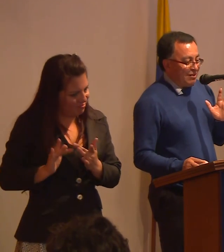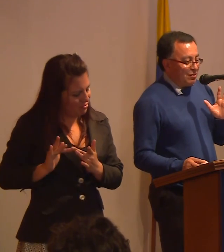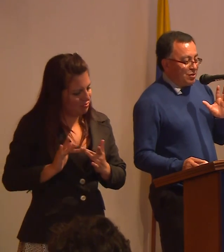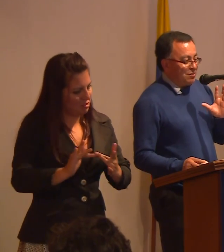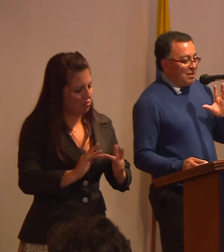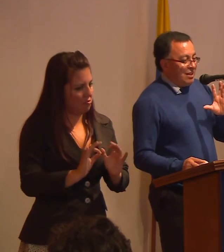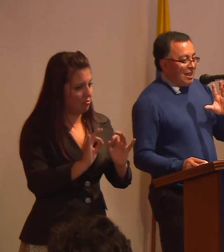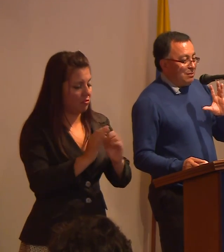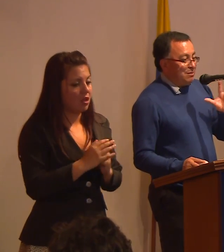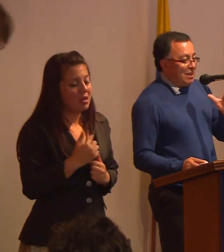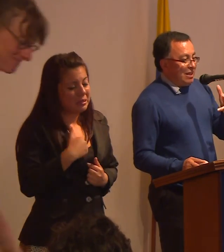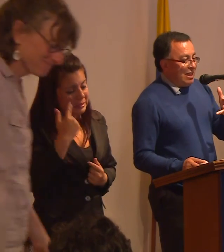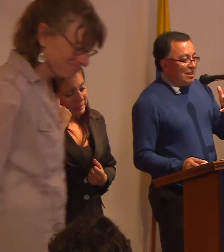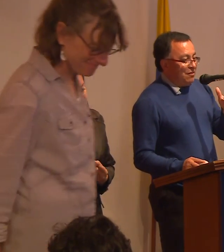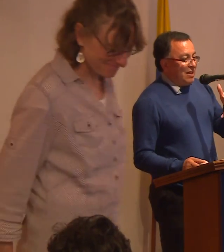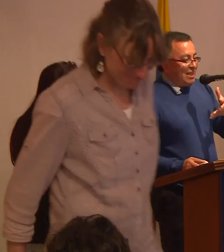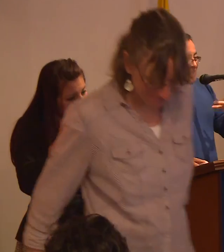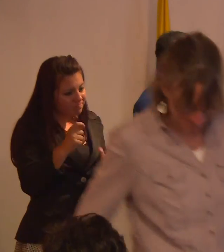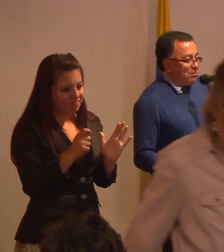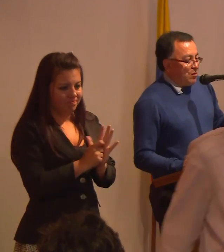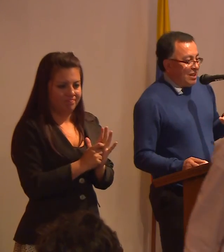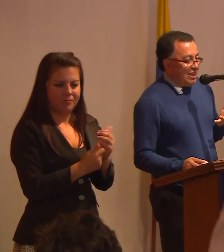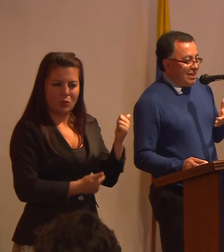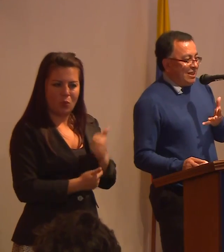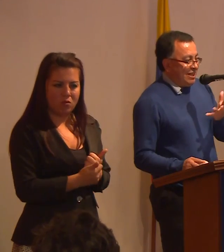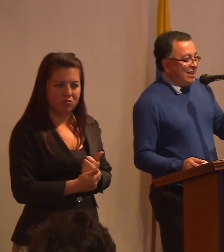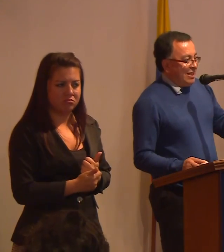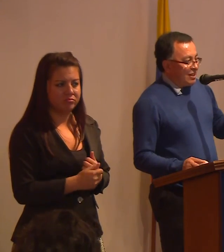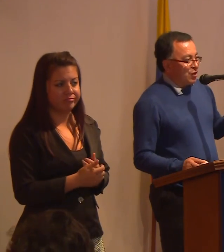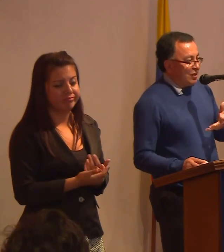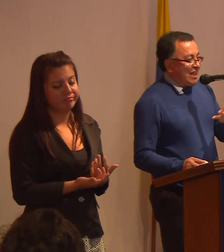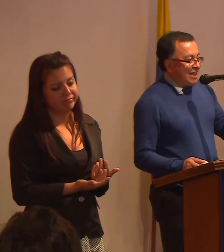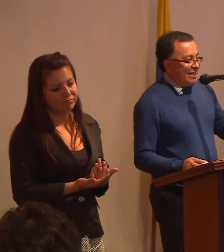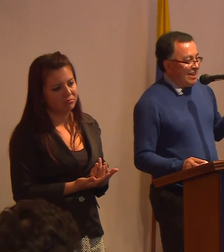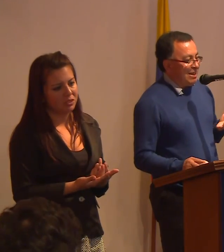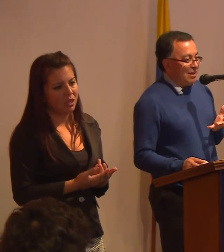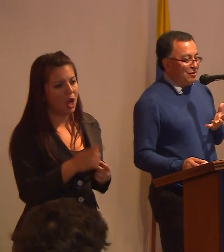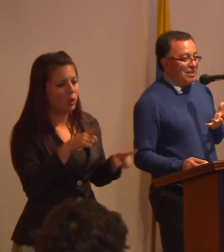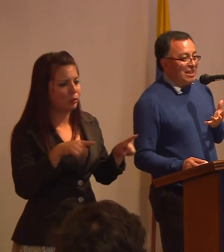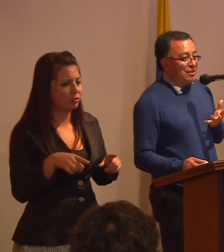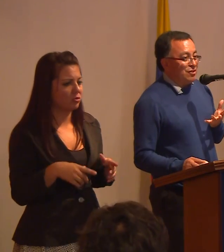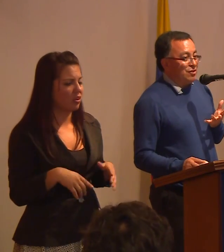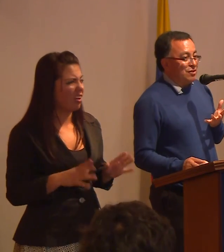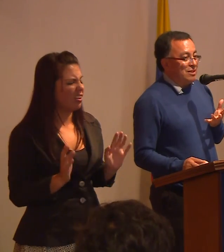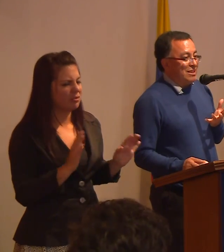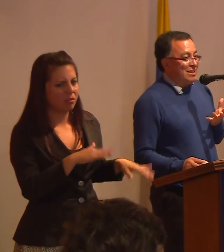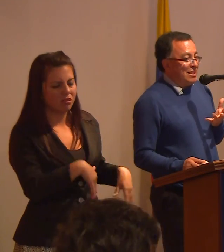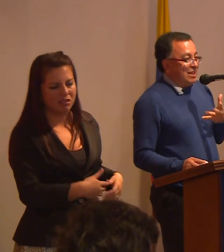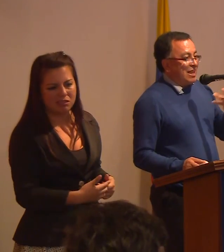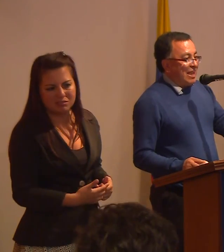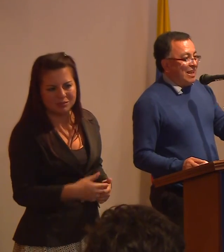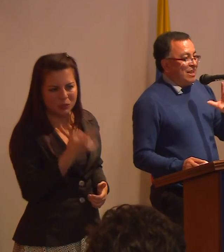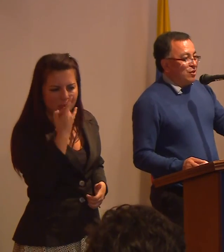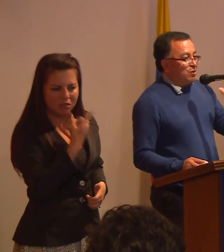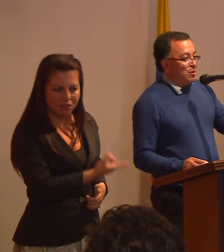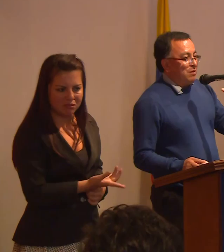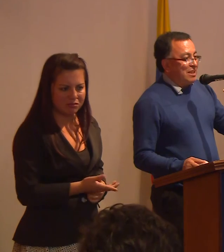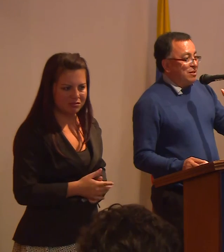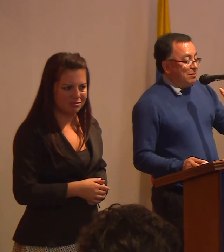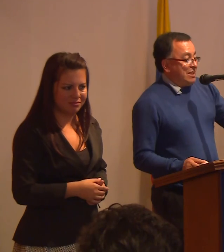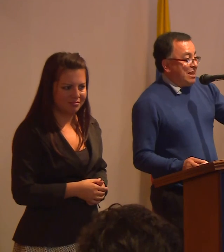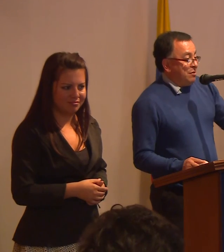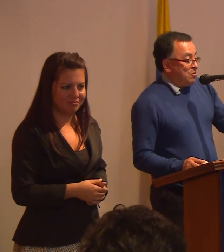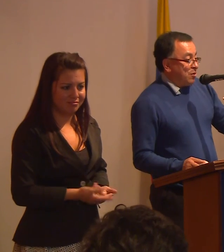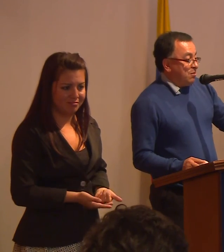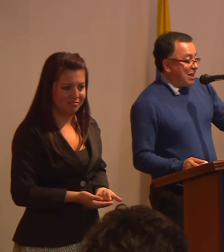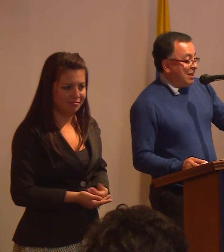ya lo mencionaba algunos, es más bien la indiferencia que puede rondar en la mayoría de nosotros. Es decir, que los